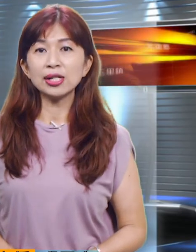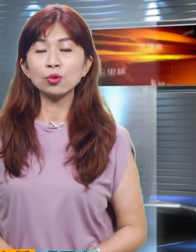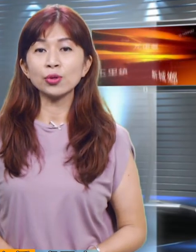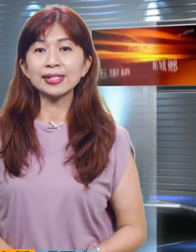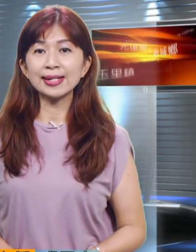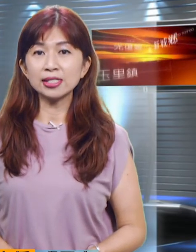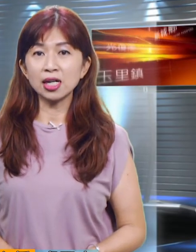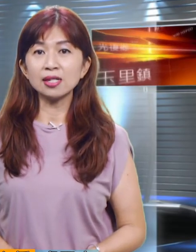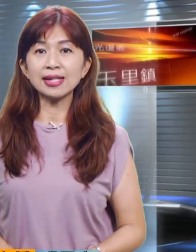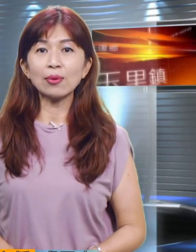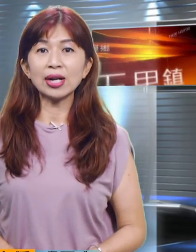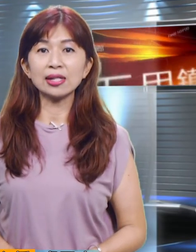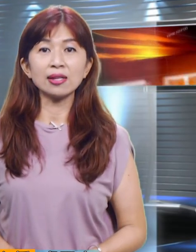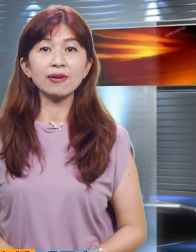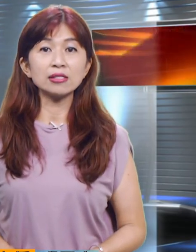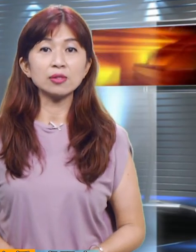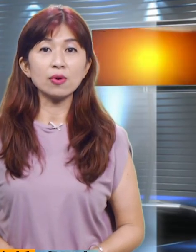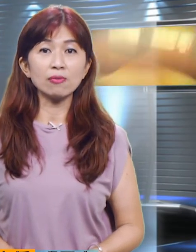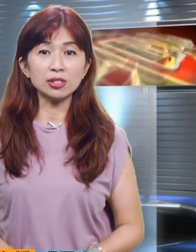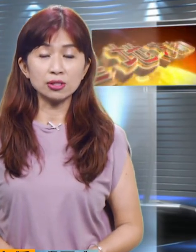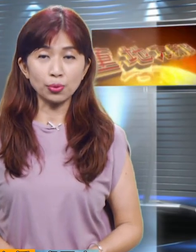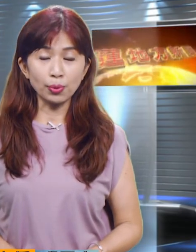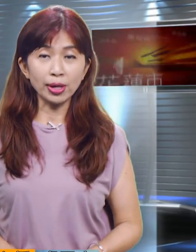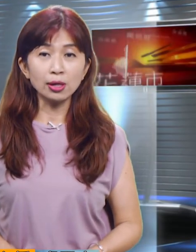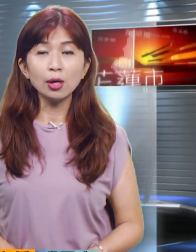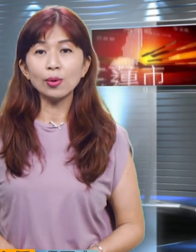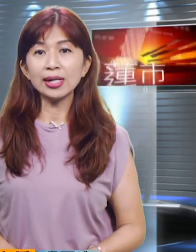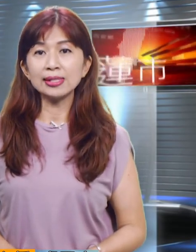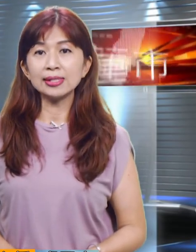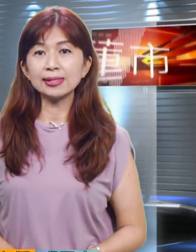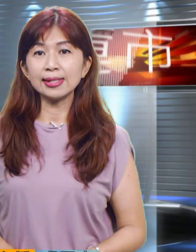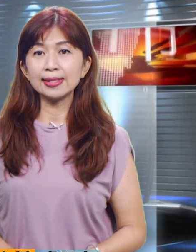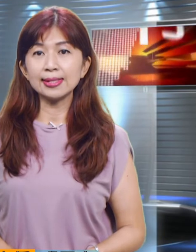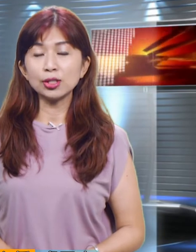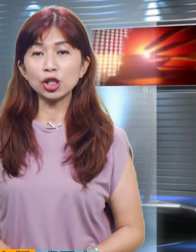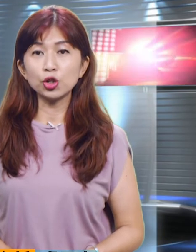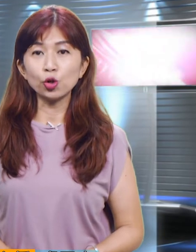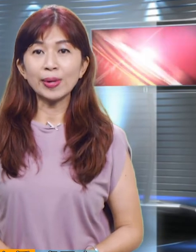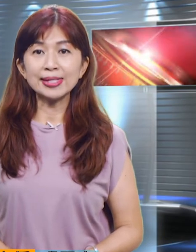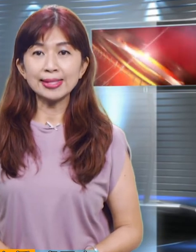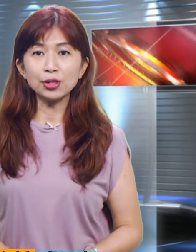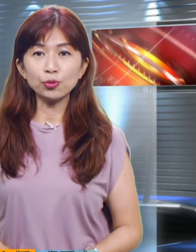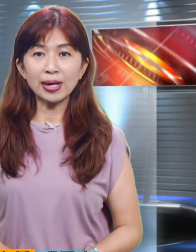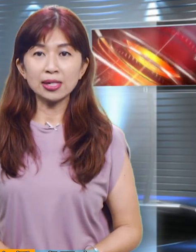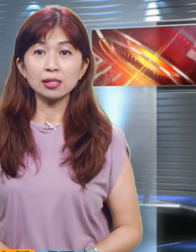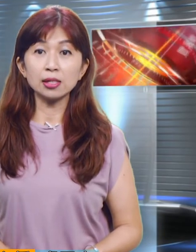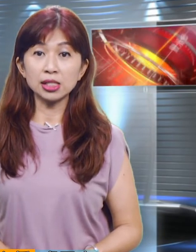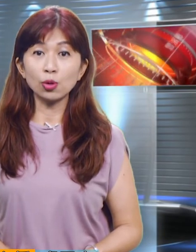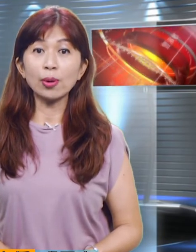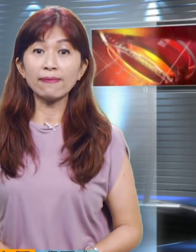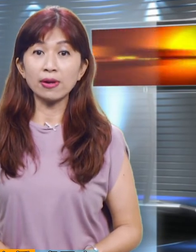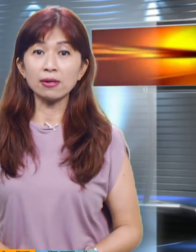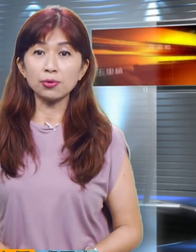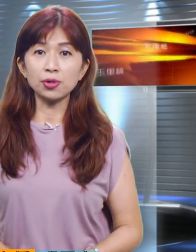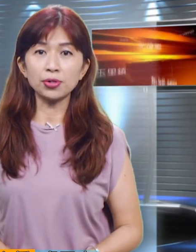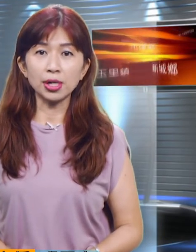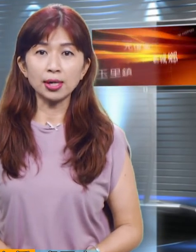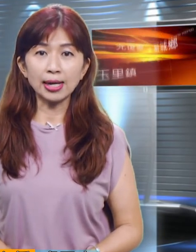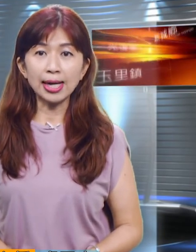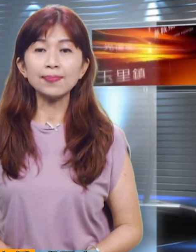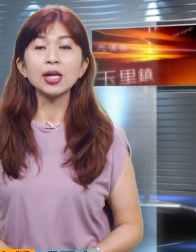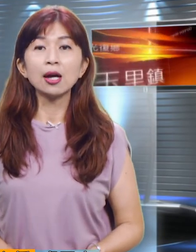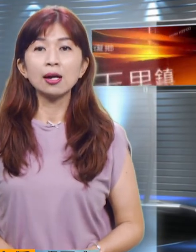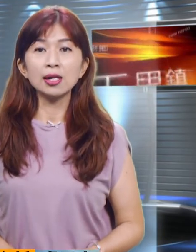你好，欢迎收看5月30号大花莲地方新闻，我是卢宇慧。花莲县今天新增了938例的新冠肺炎确诊